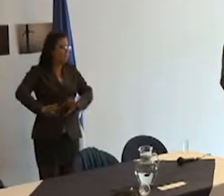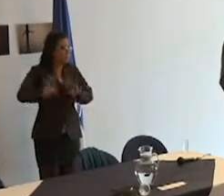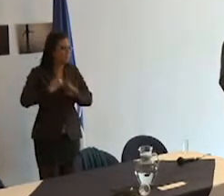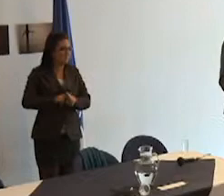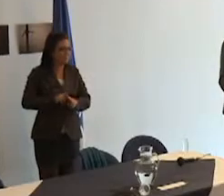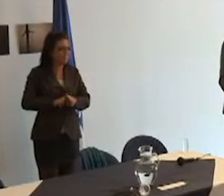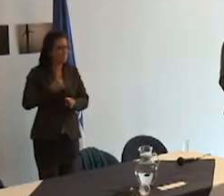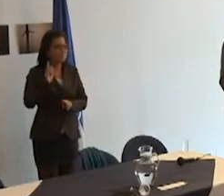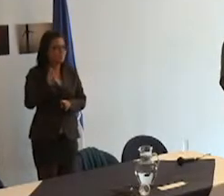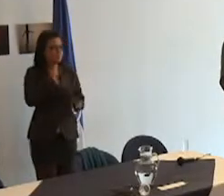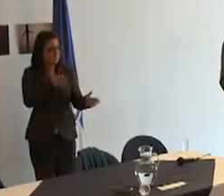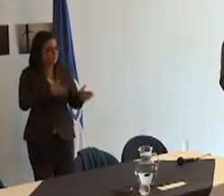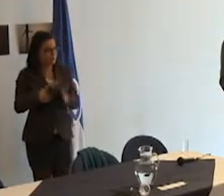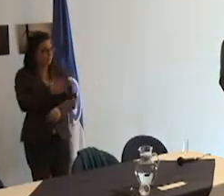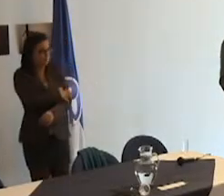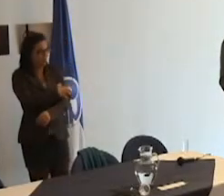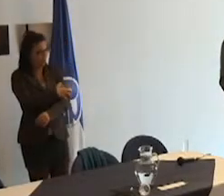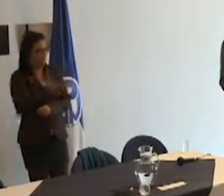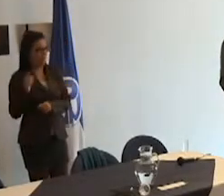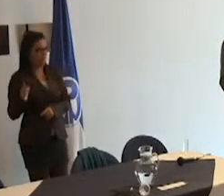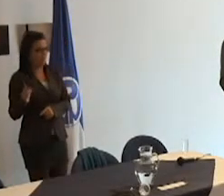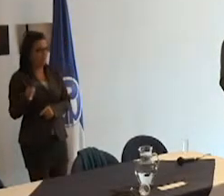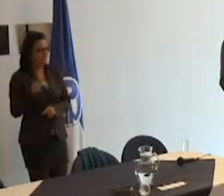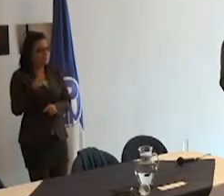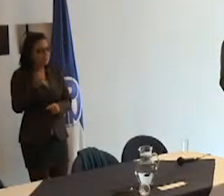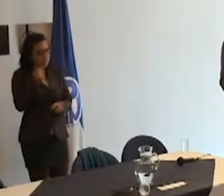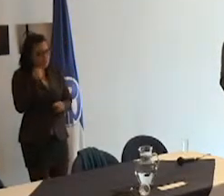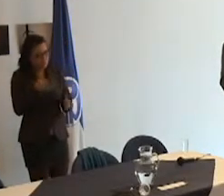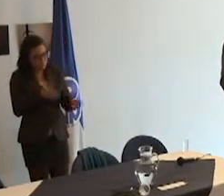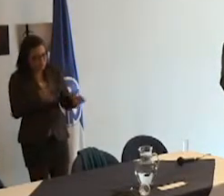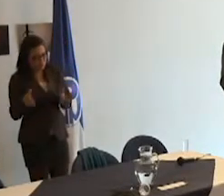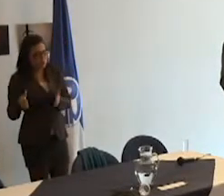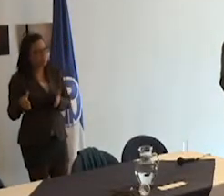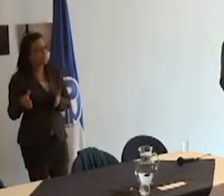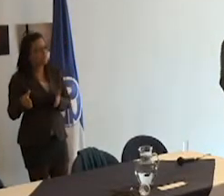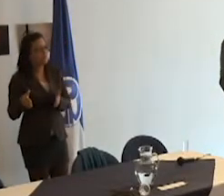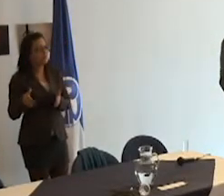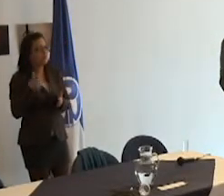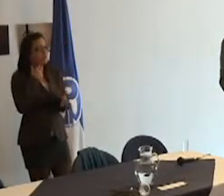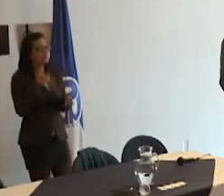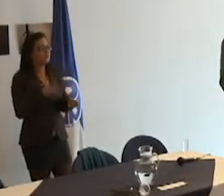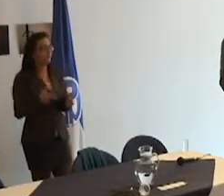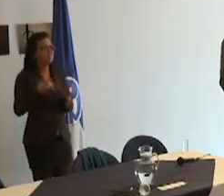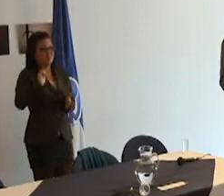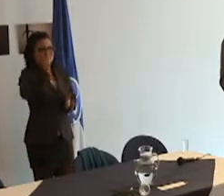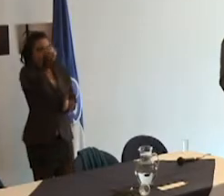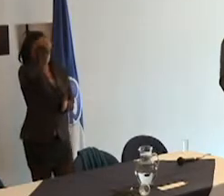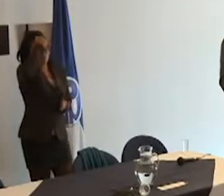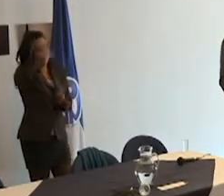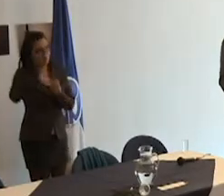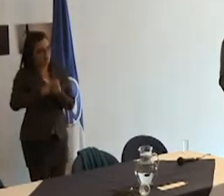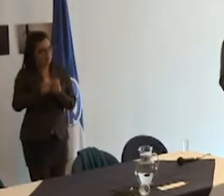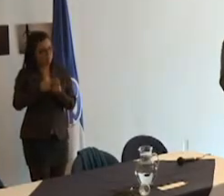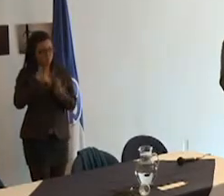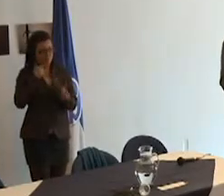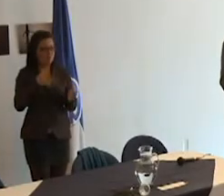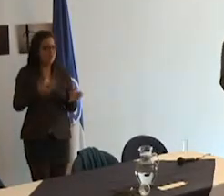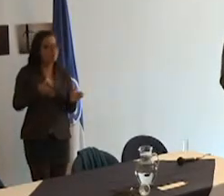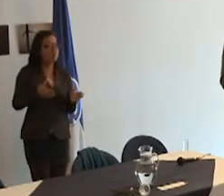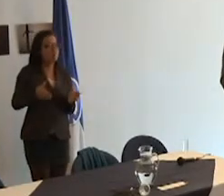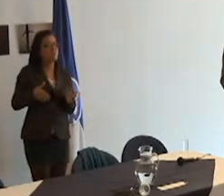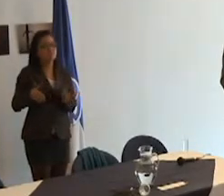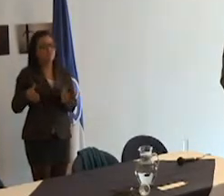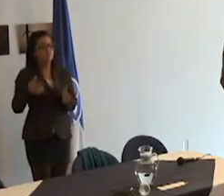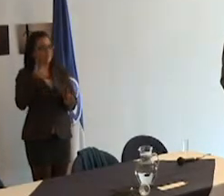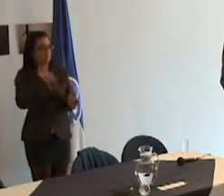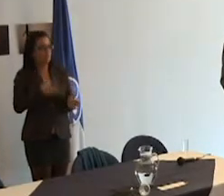partir de los discursos del poder. El discurso entonces se vuelve una de las principales herramientas a través de las cuales